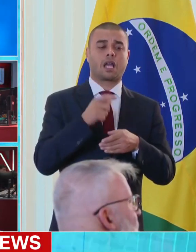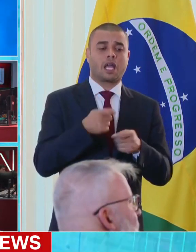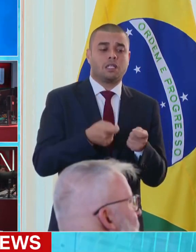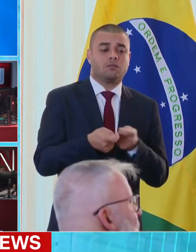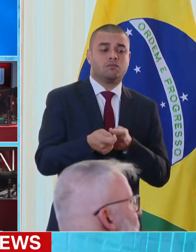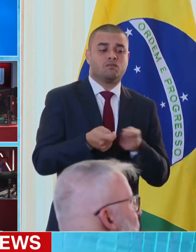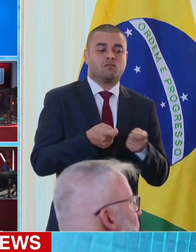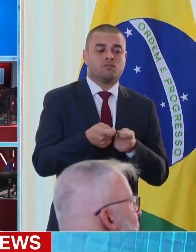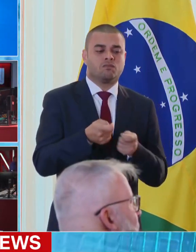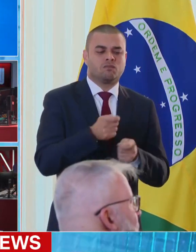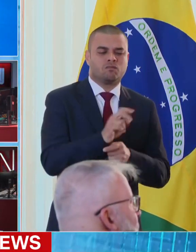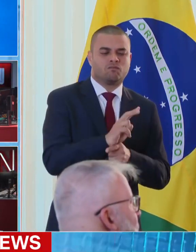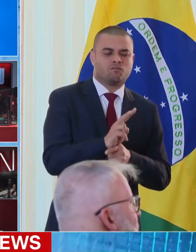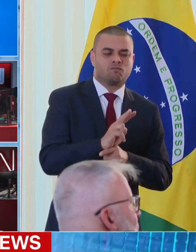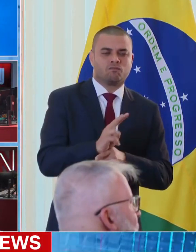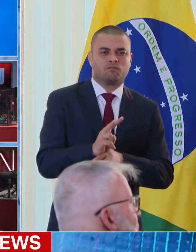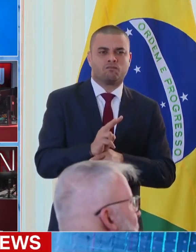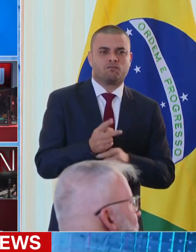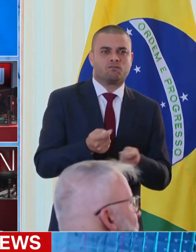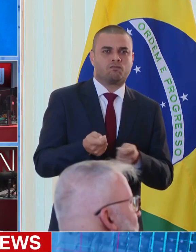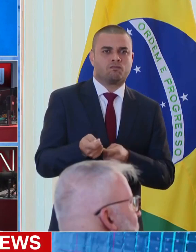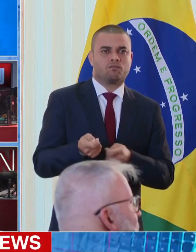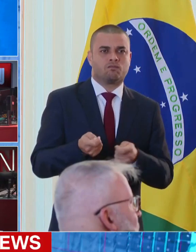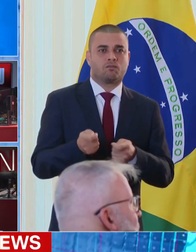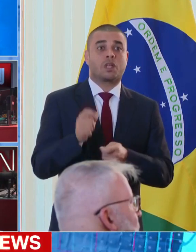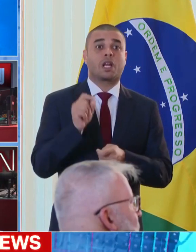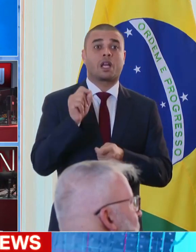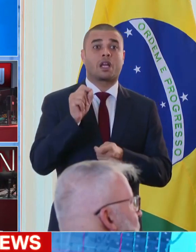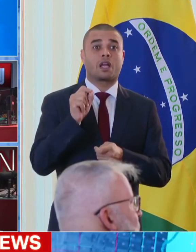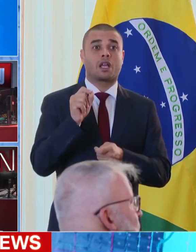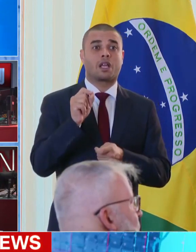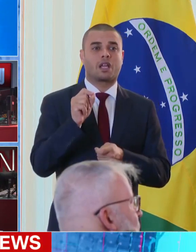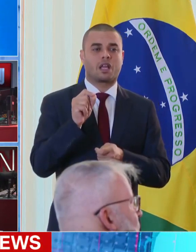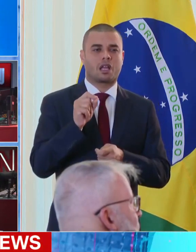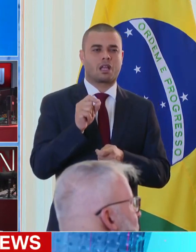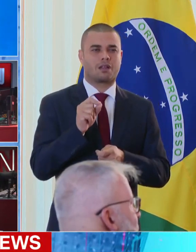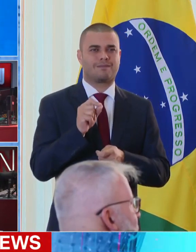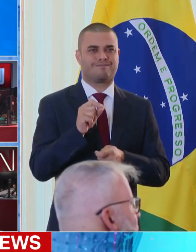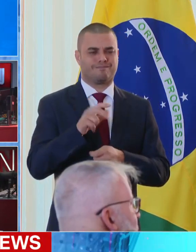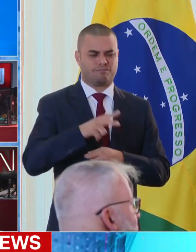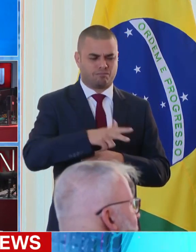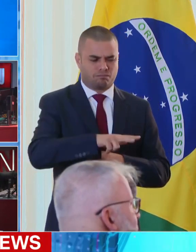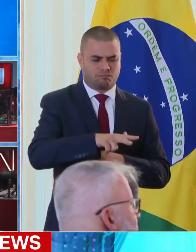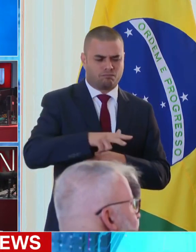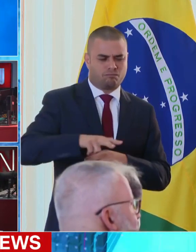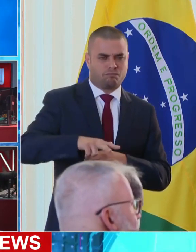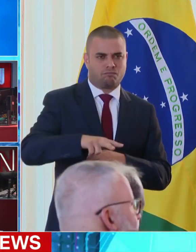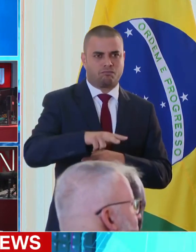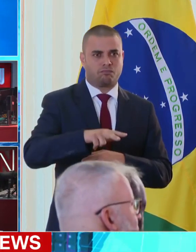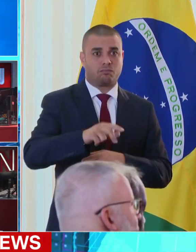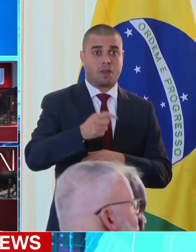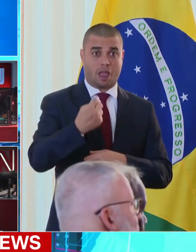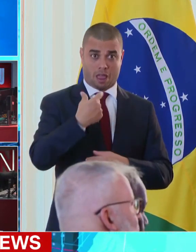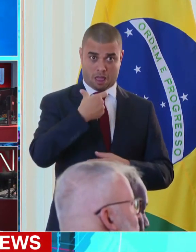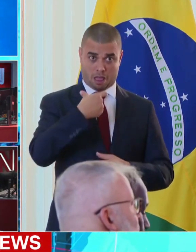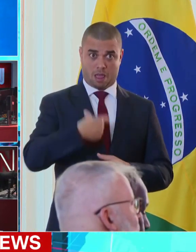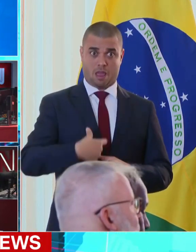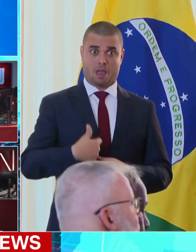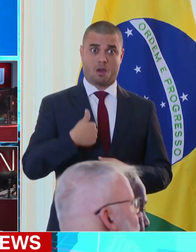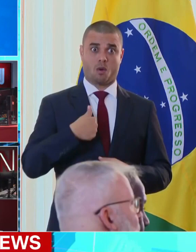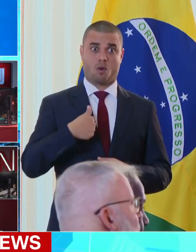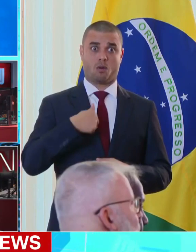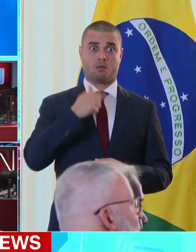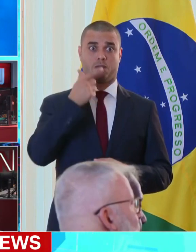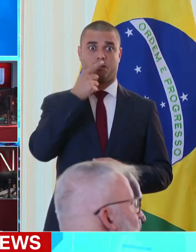tá pegando um trecho da fala do ministro Edson fachin para tentar de distorcer vizioli até o fakie está